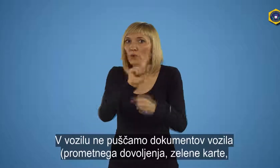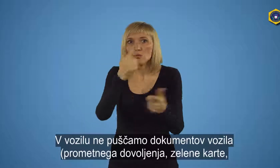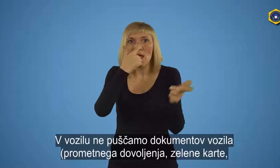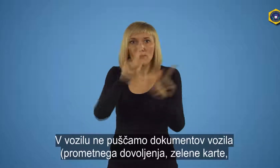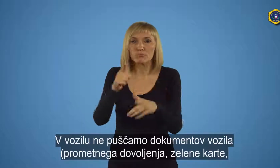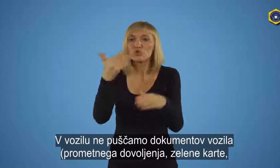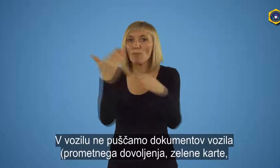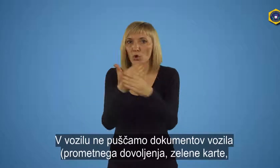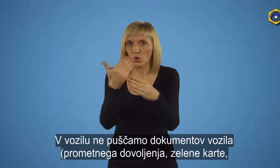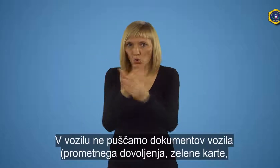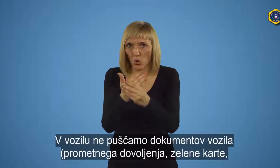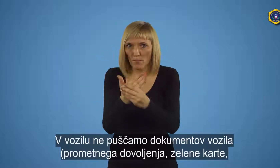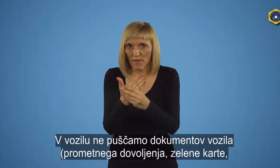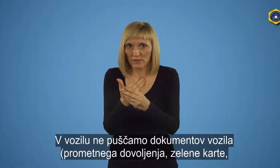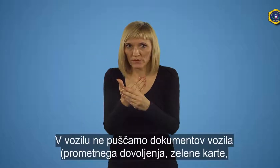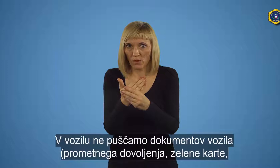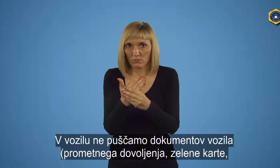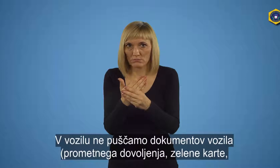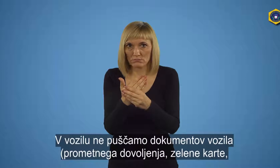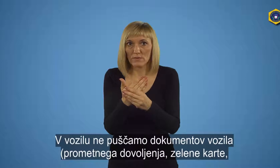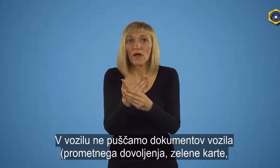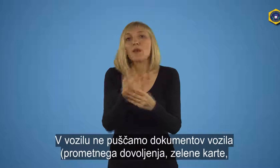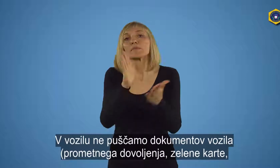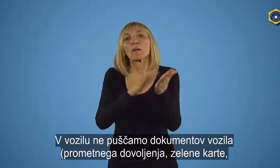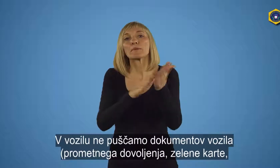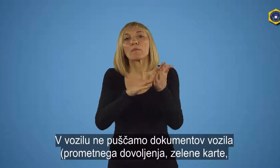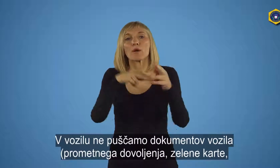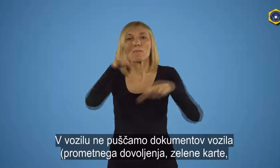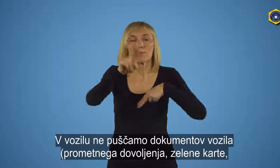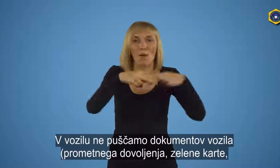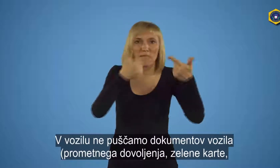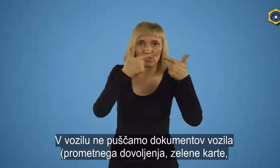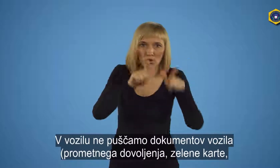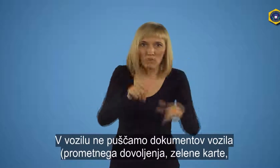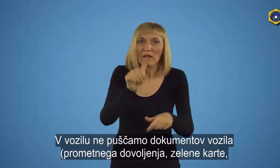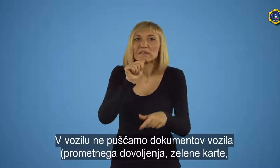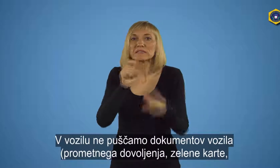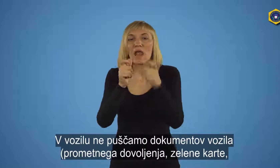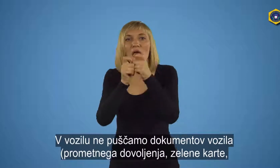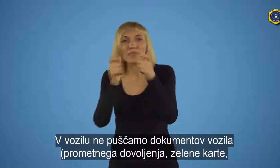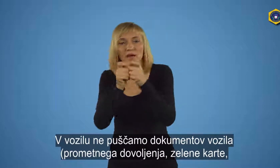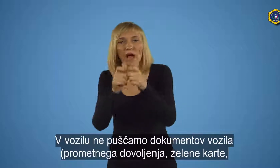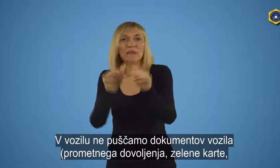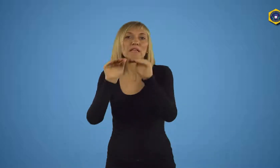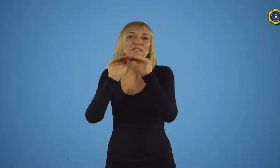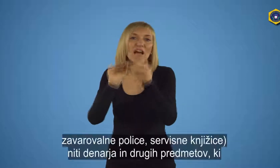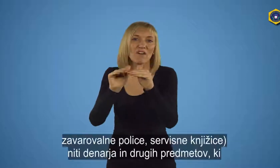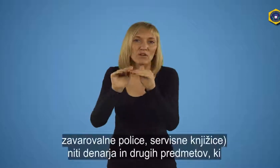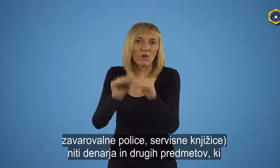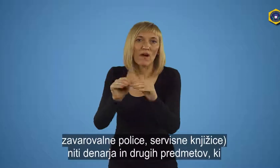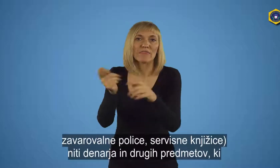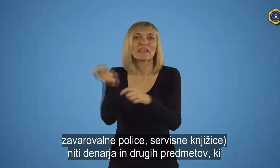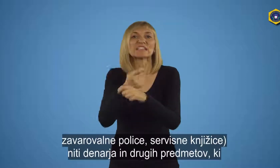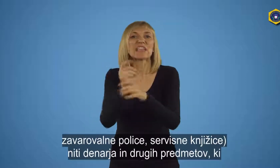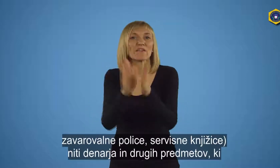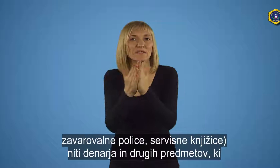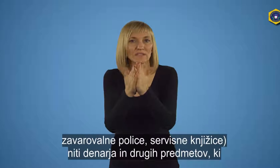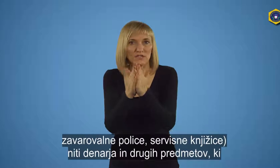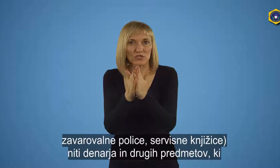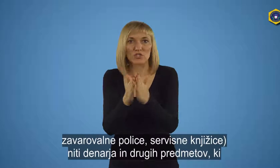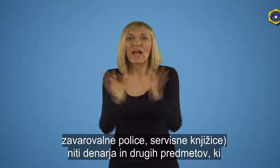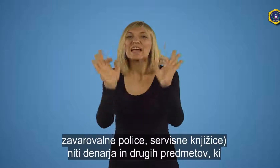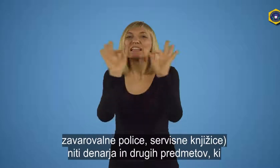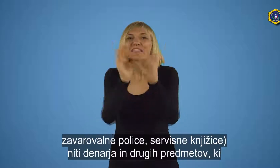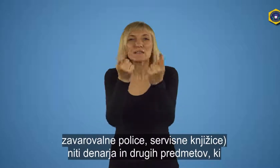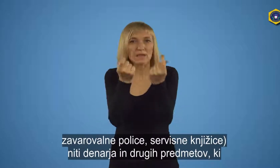V vozilu ne puščamo dokumentov vozila, prometnega dovoljenja, zelene karte, zavarovalne police,